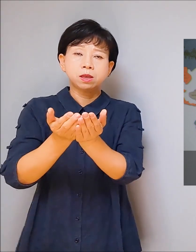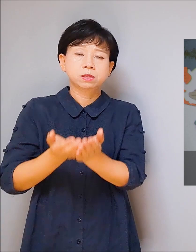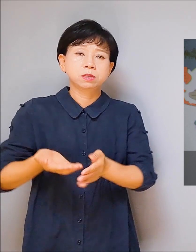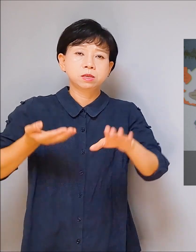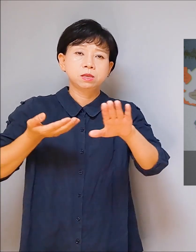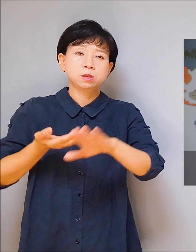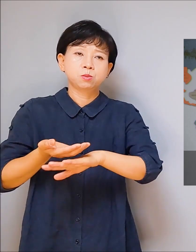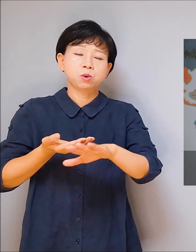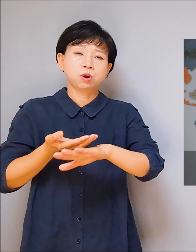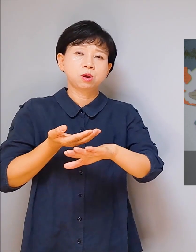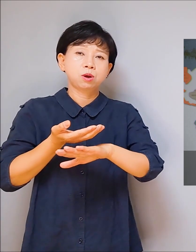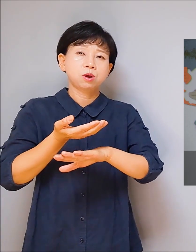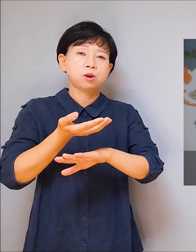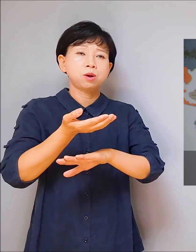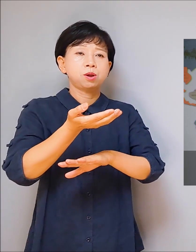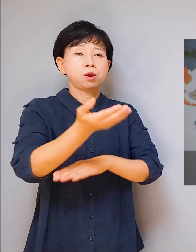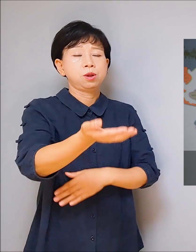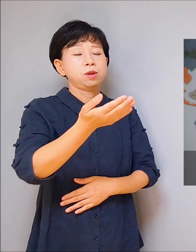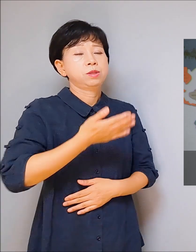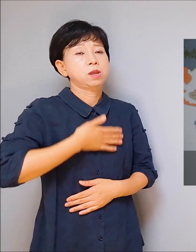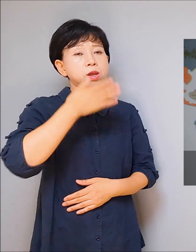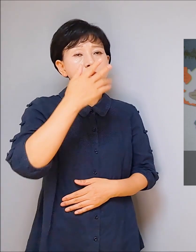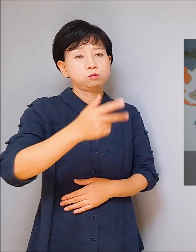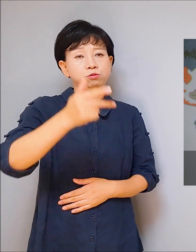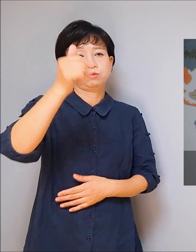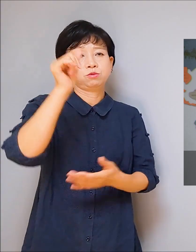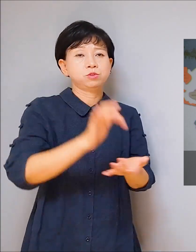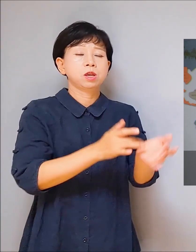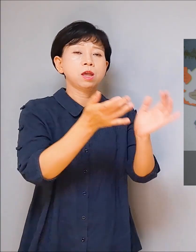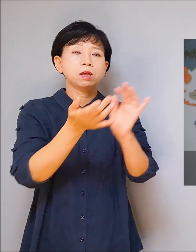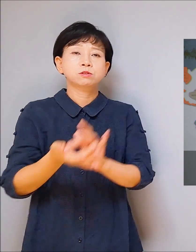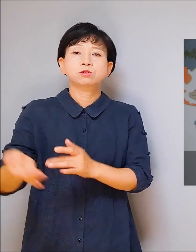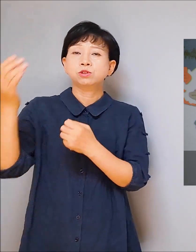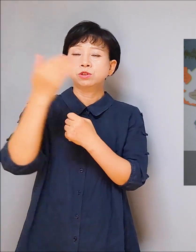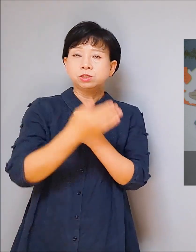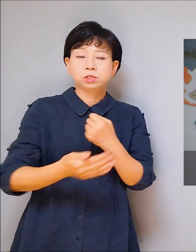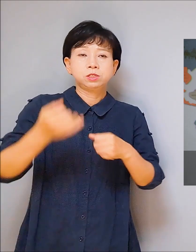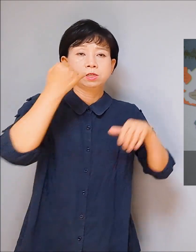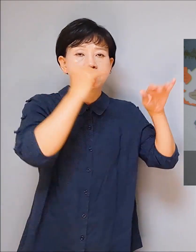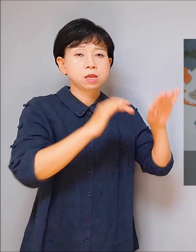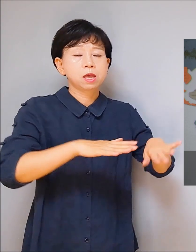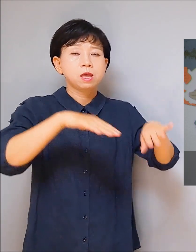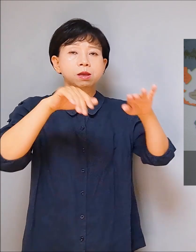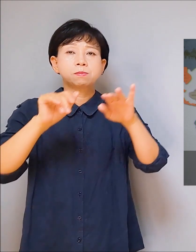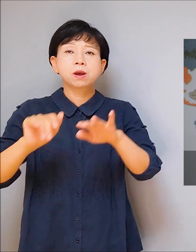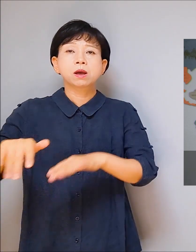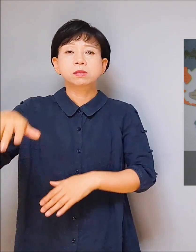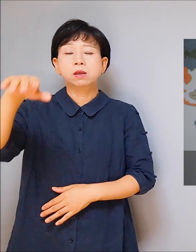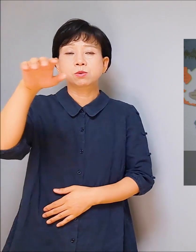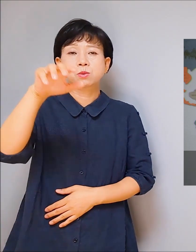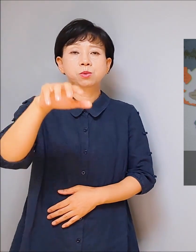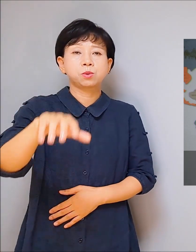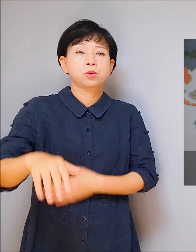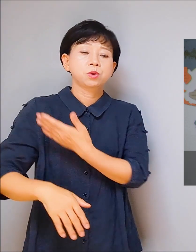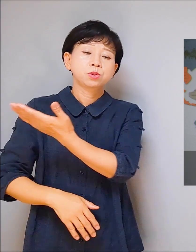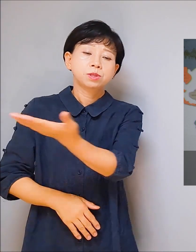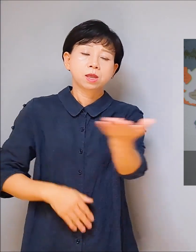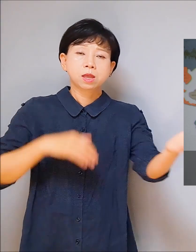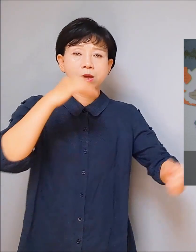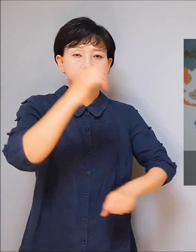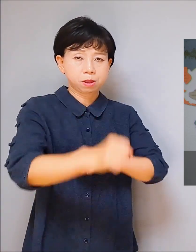장파에 배 띄워 내 주 예수 은혜의